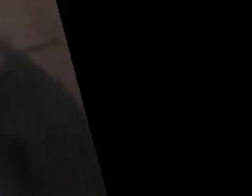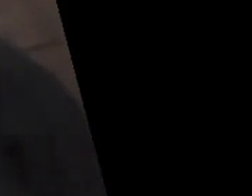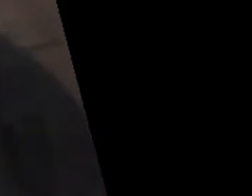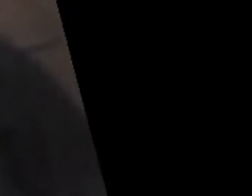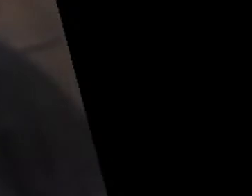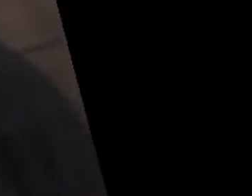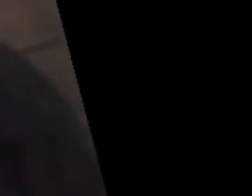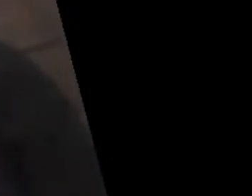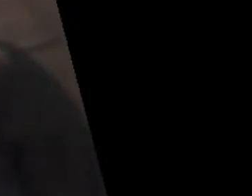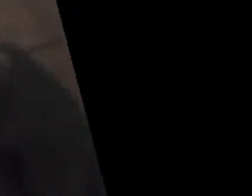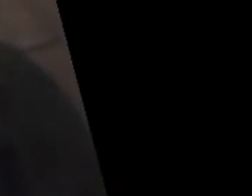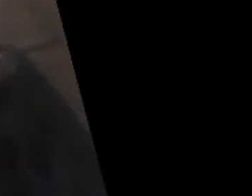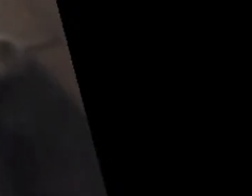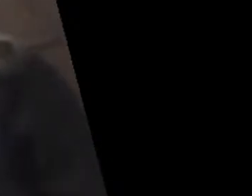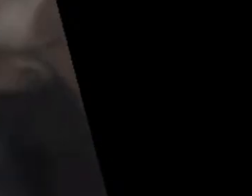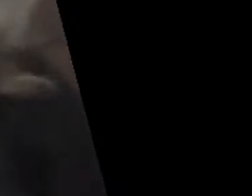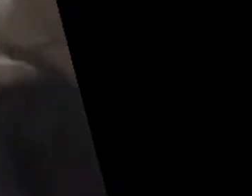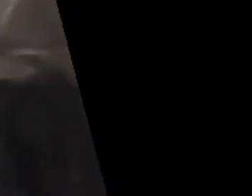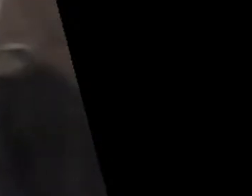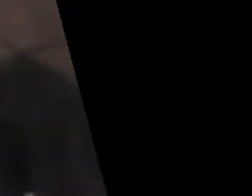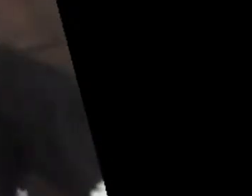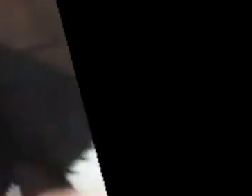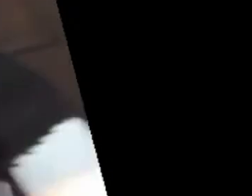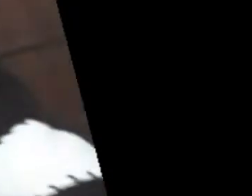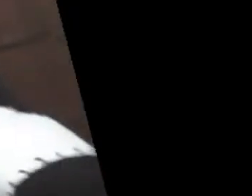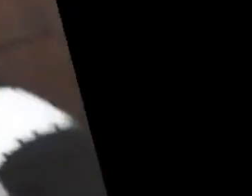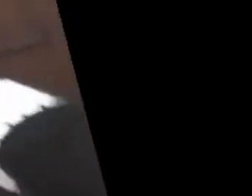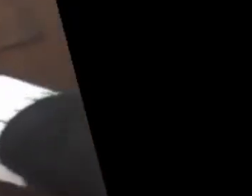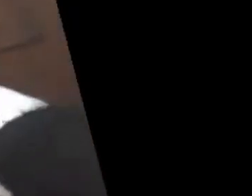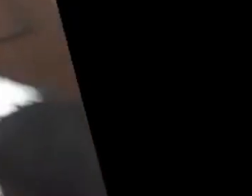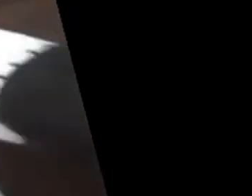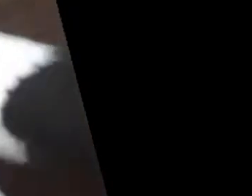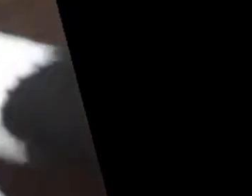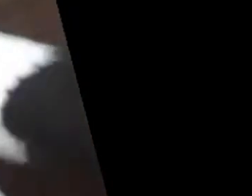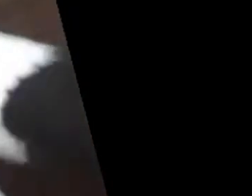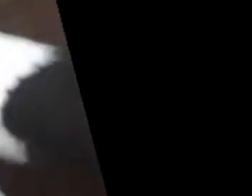e assim por diante.